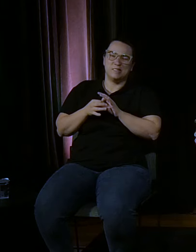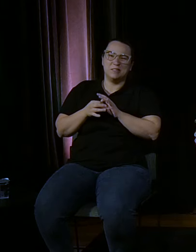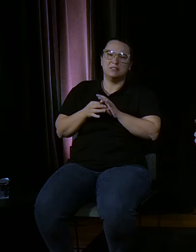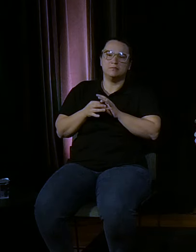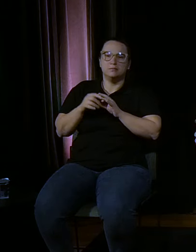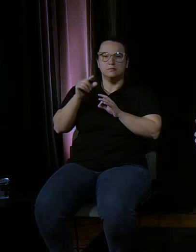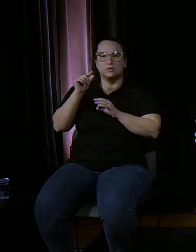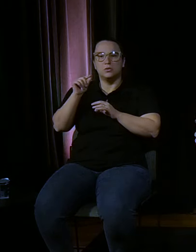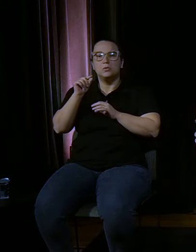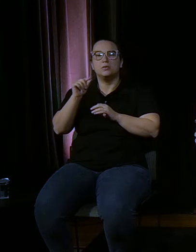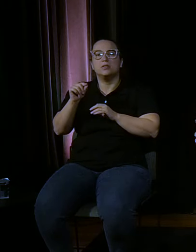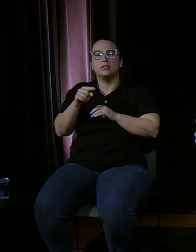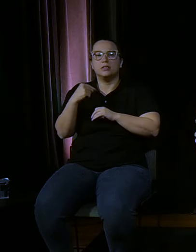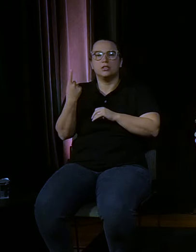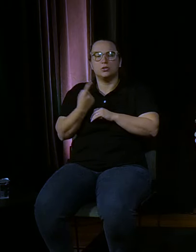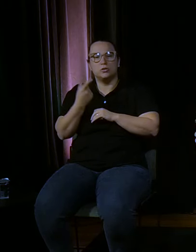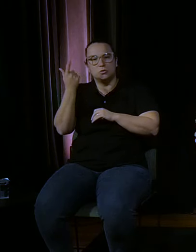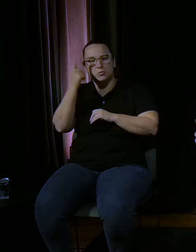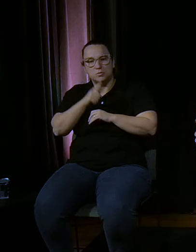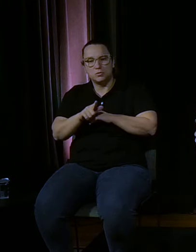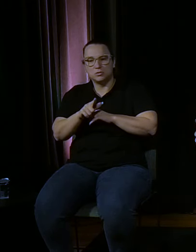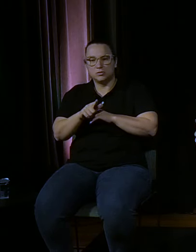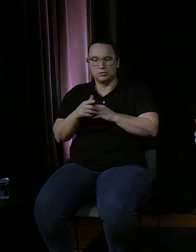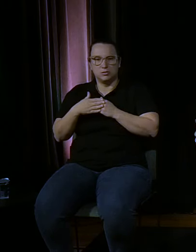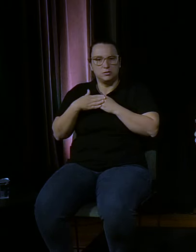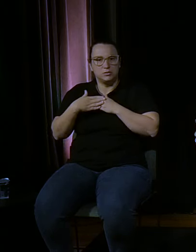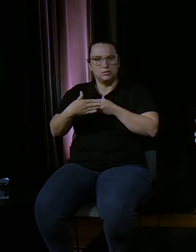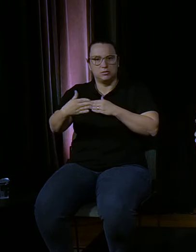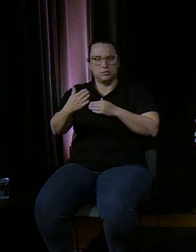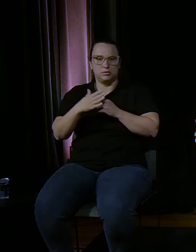do que a gente pode conceber a partir dessa